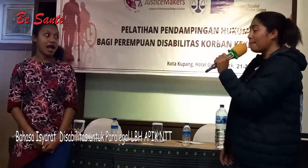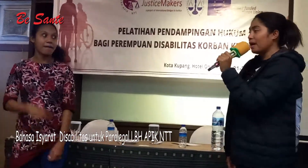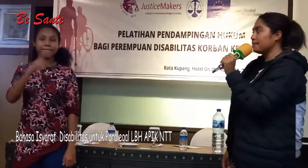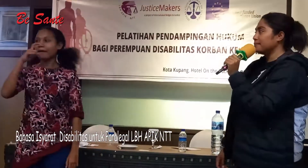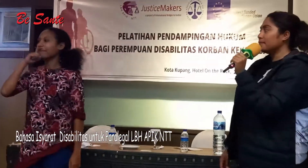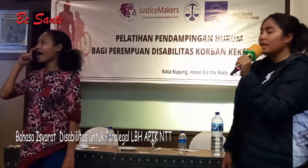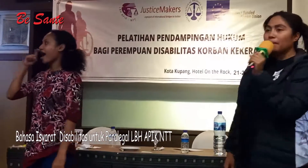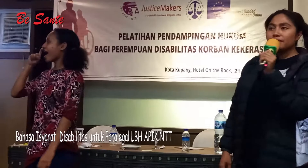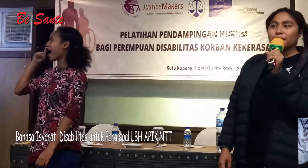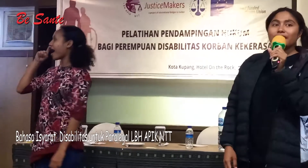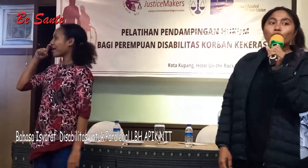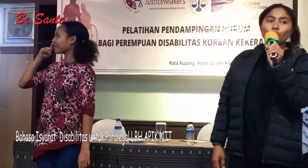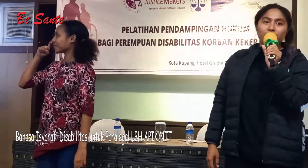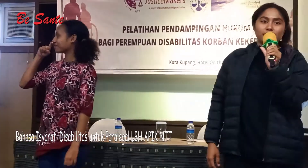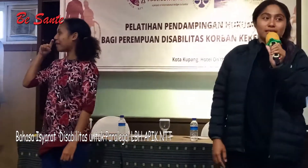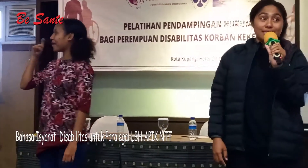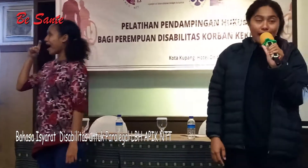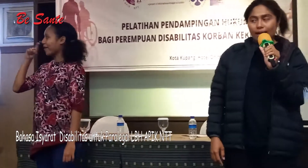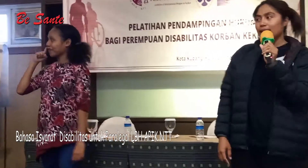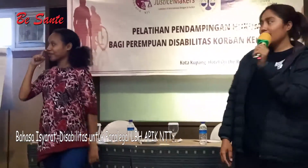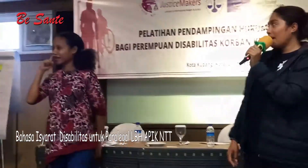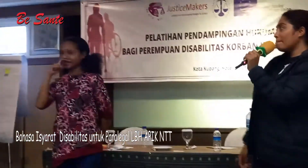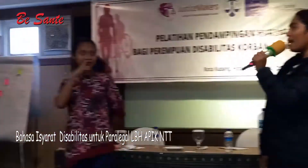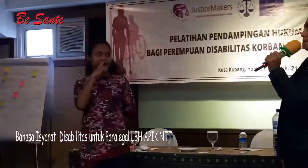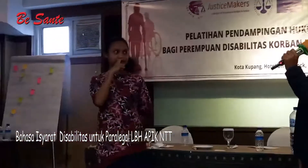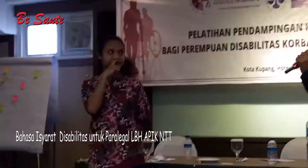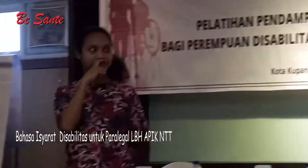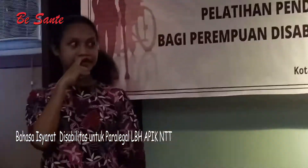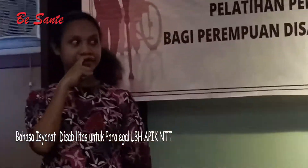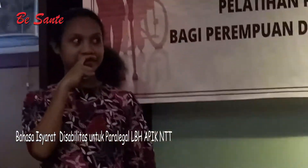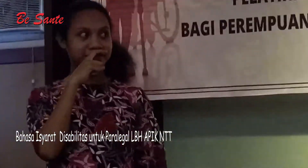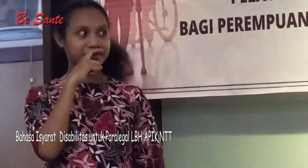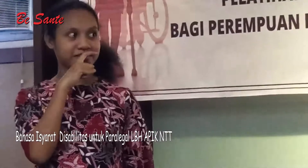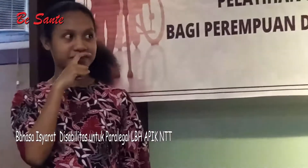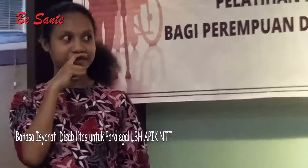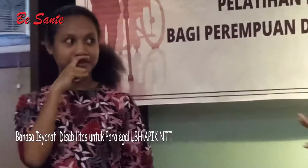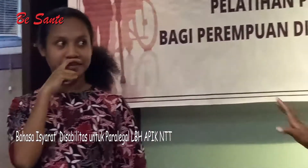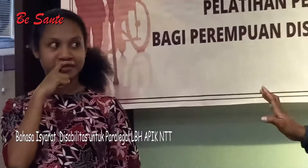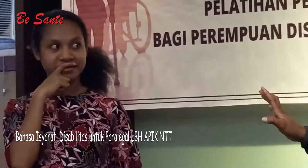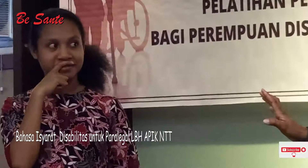Bapak. Seperti ada kumis. Iya. Bapak. Siapa tahu mama?